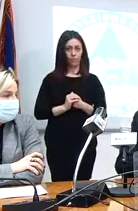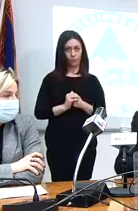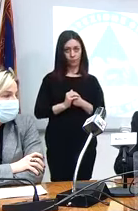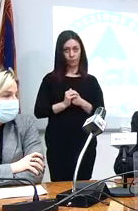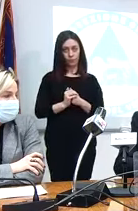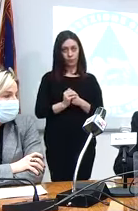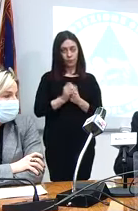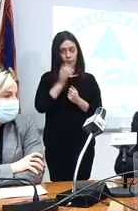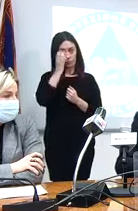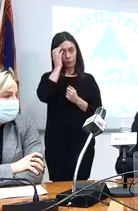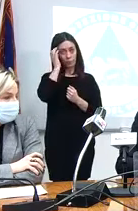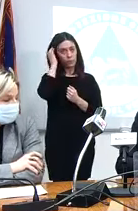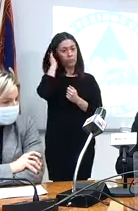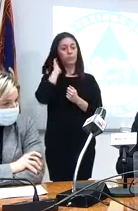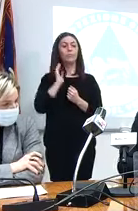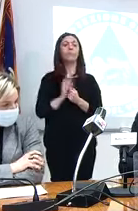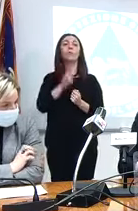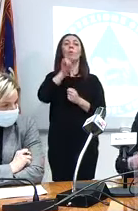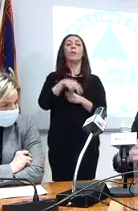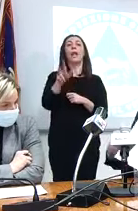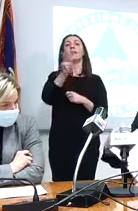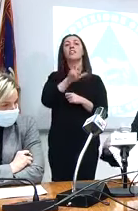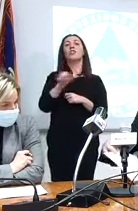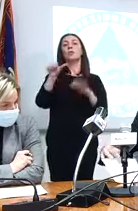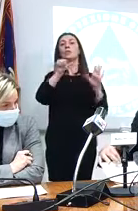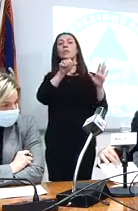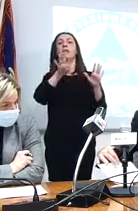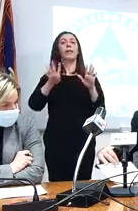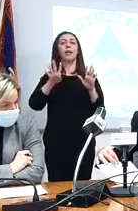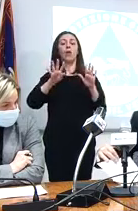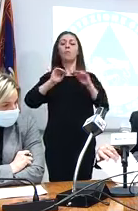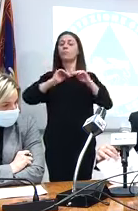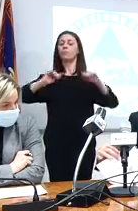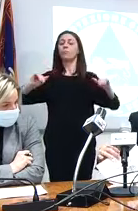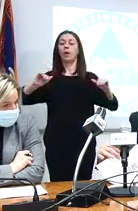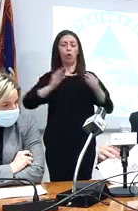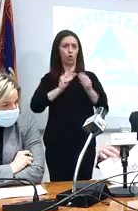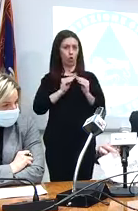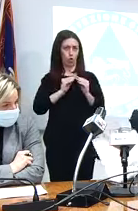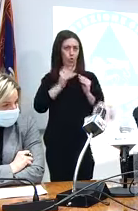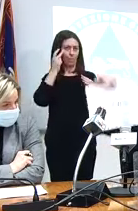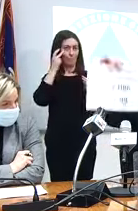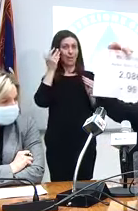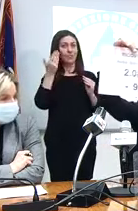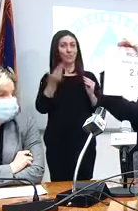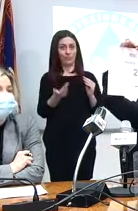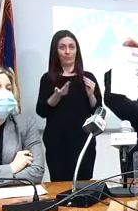sono suddivisi questi 2.369? Eccoli qua.